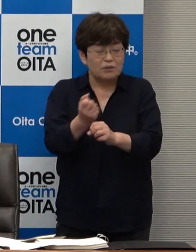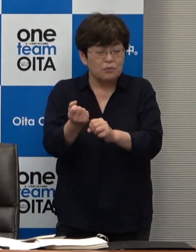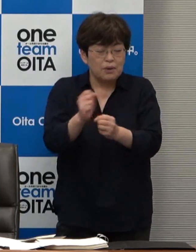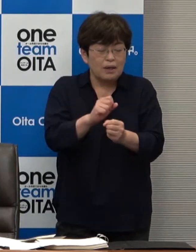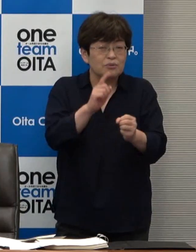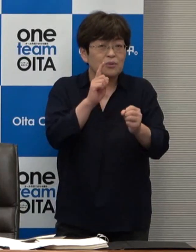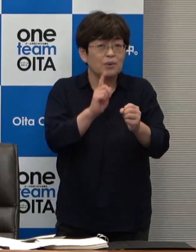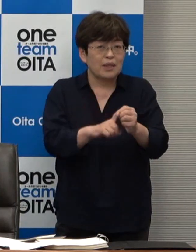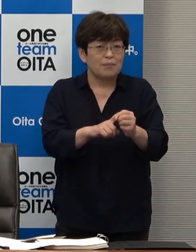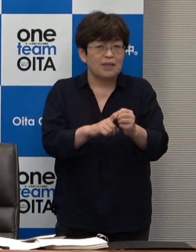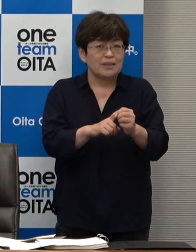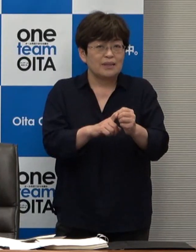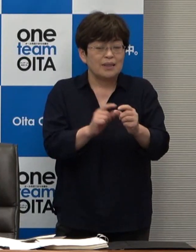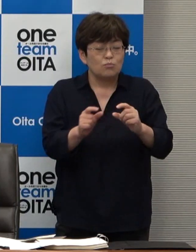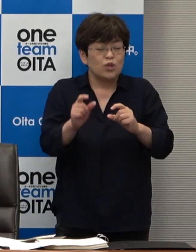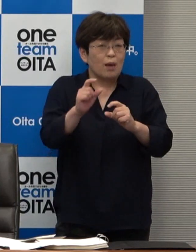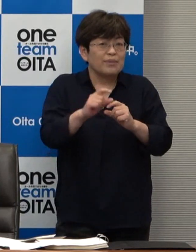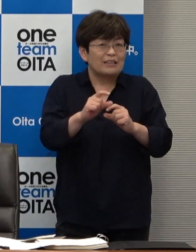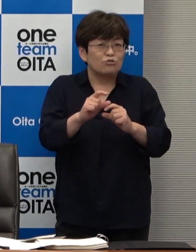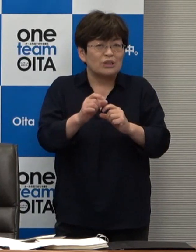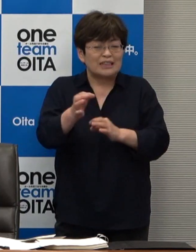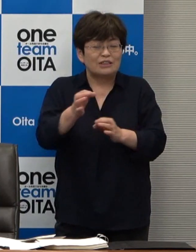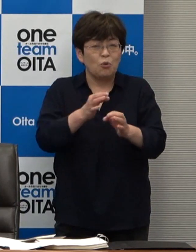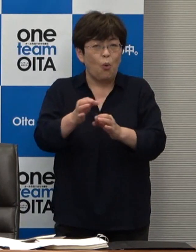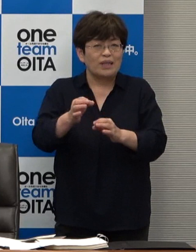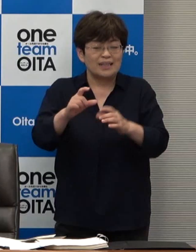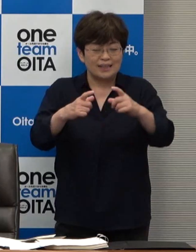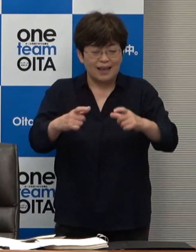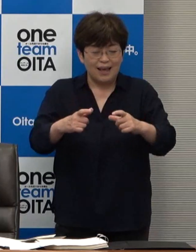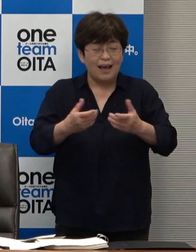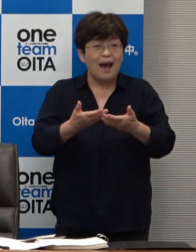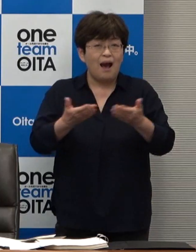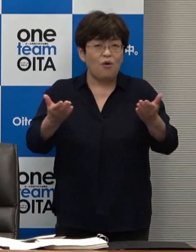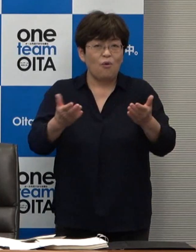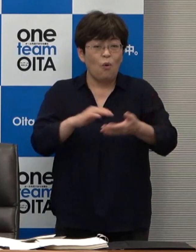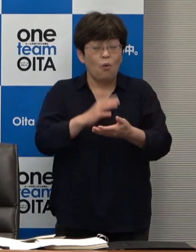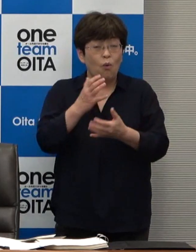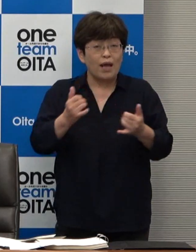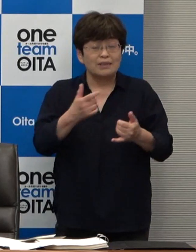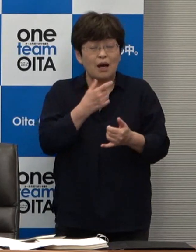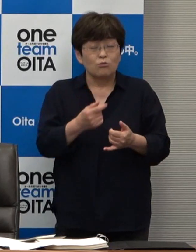ため、プレミアム付き商品券を発行するほか、高齢者福祉